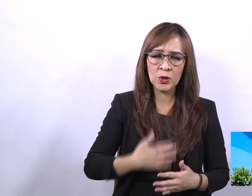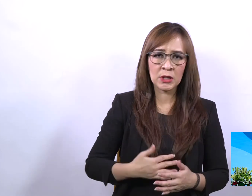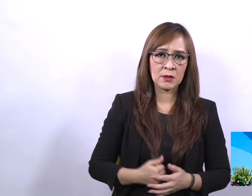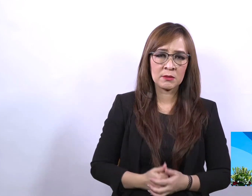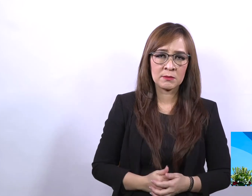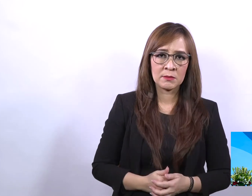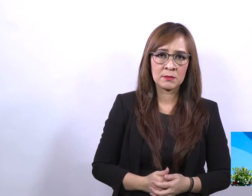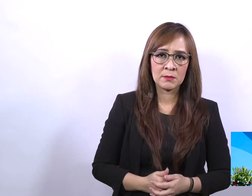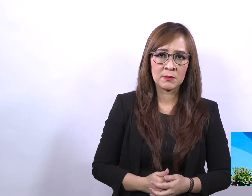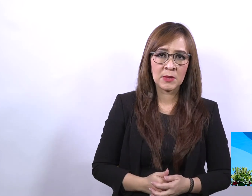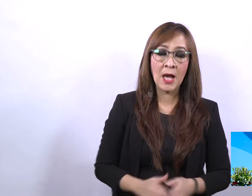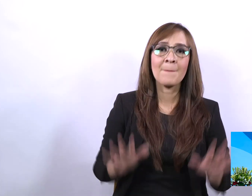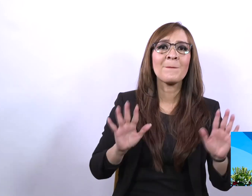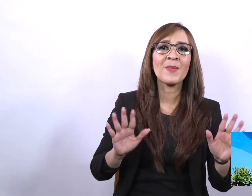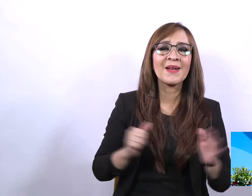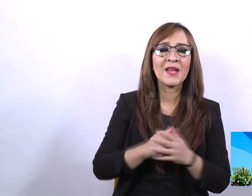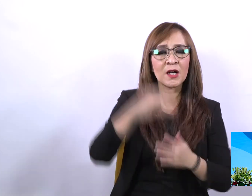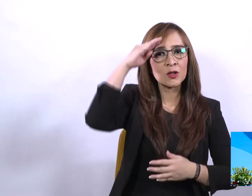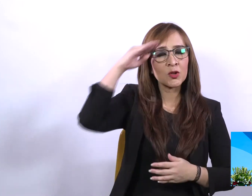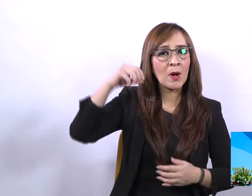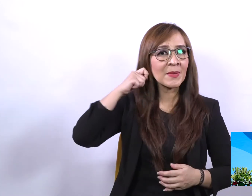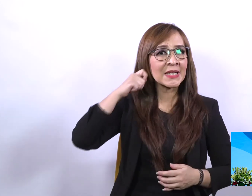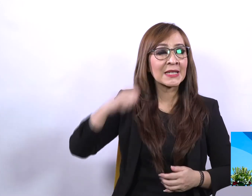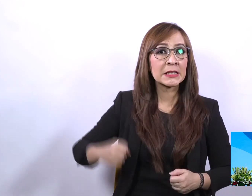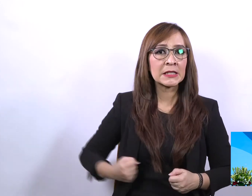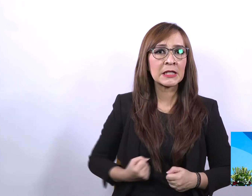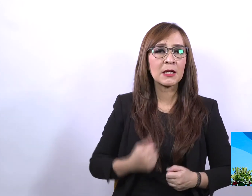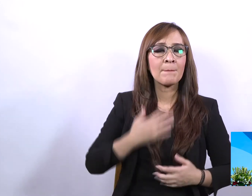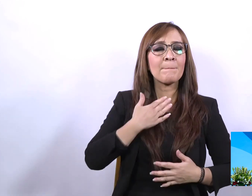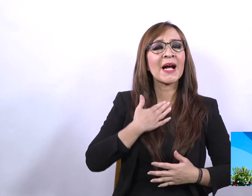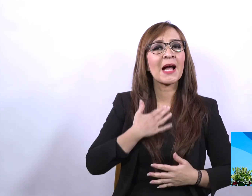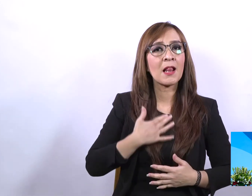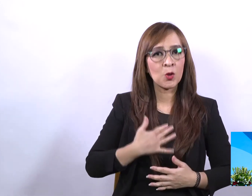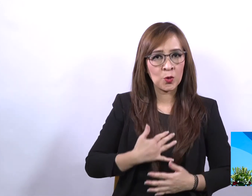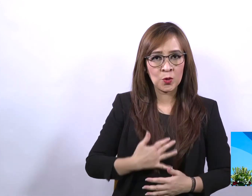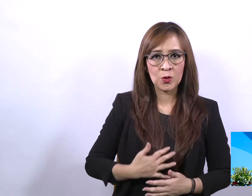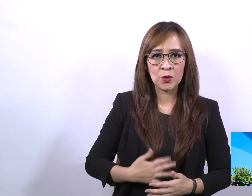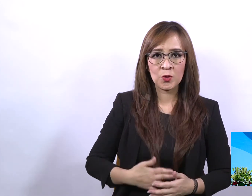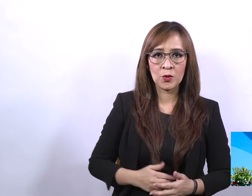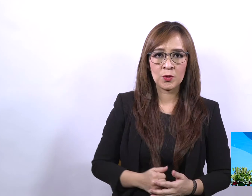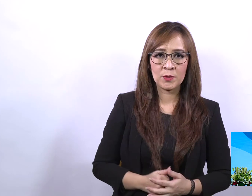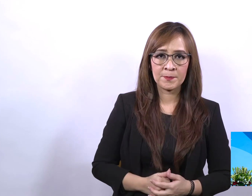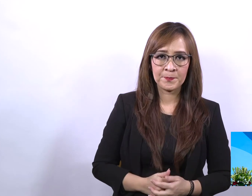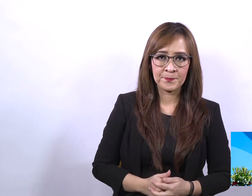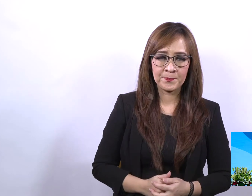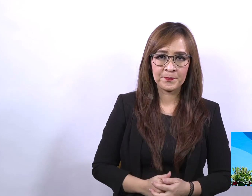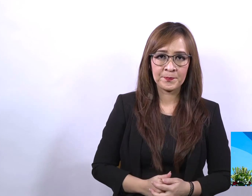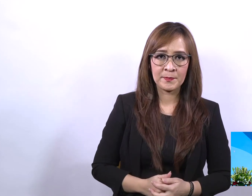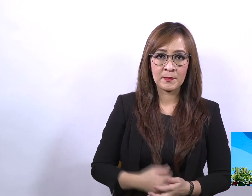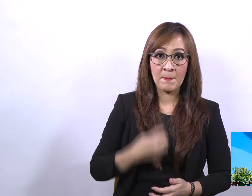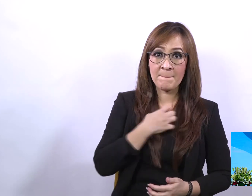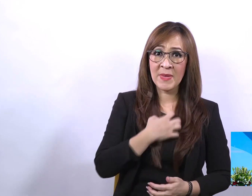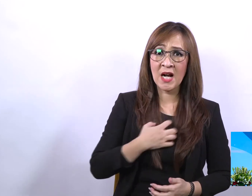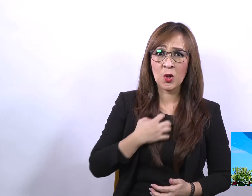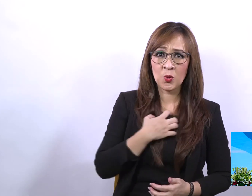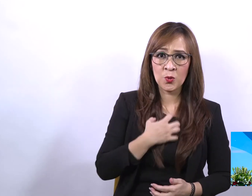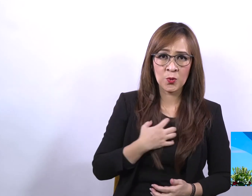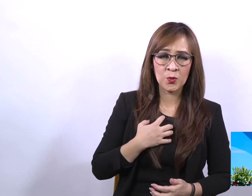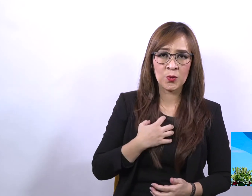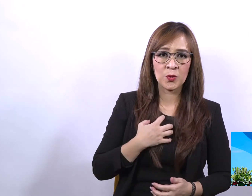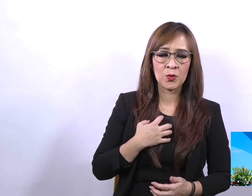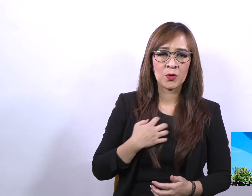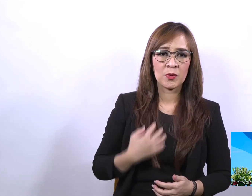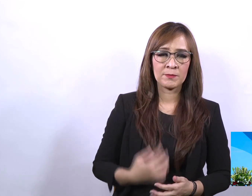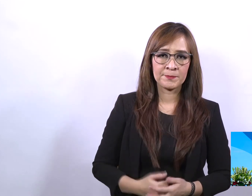Saya punya bini kaget aja deh Widya lihat ya Ada banyak orang Hai Ibnu Who